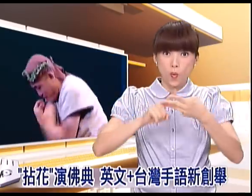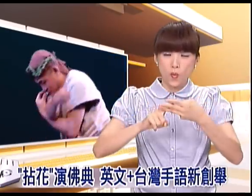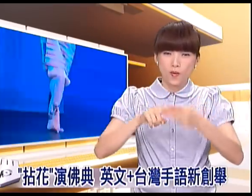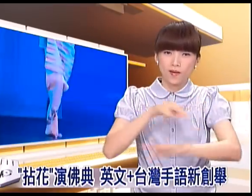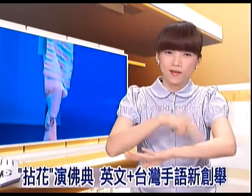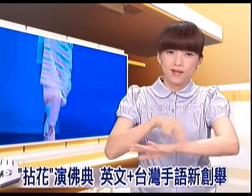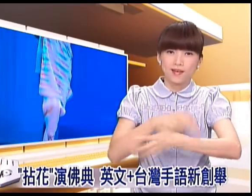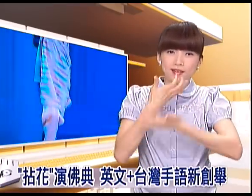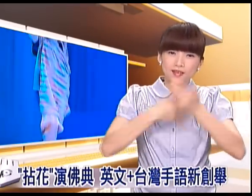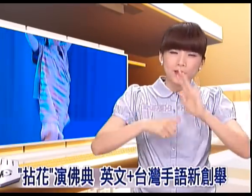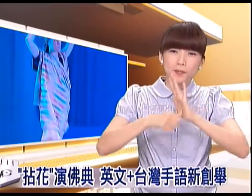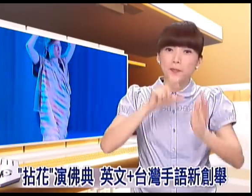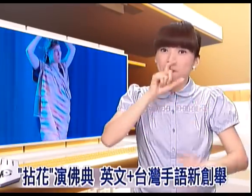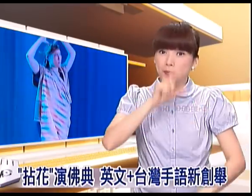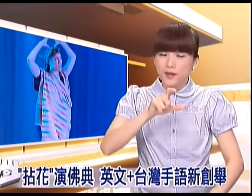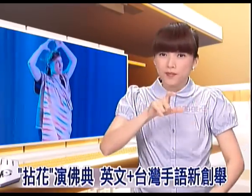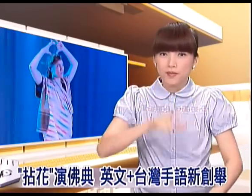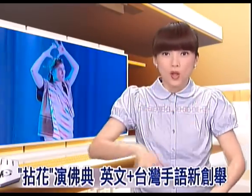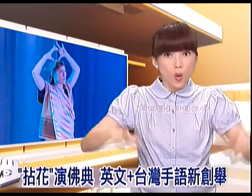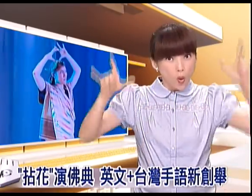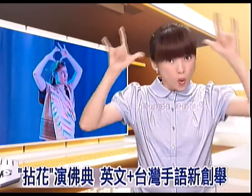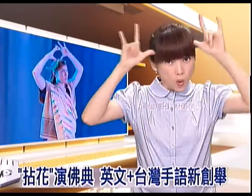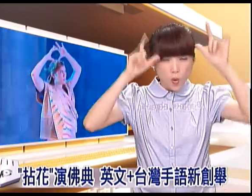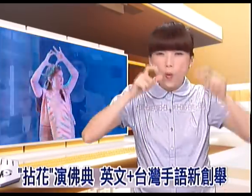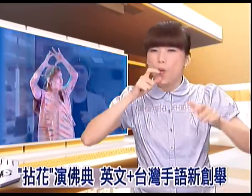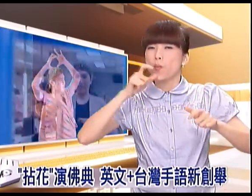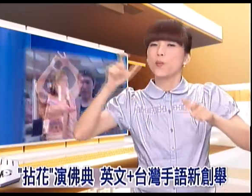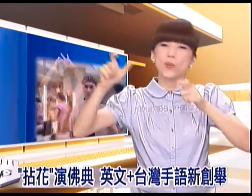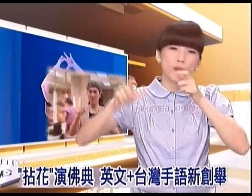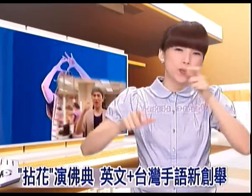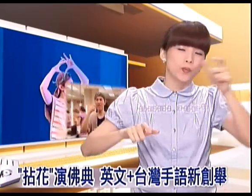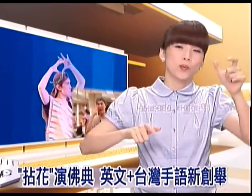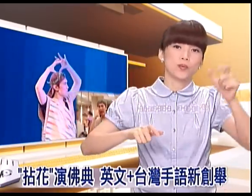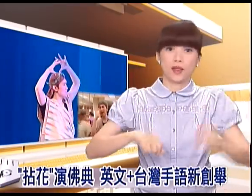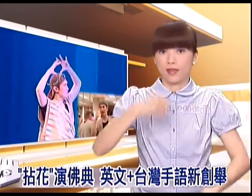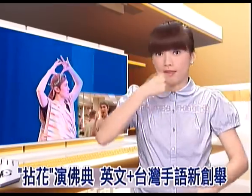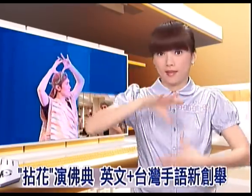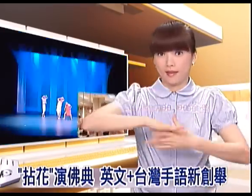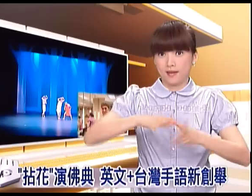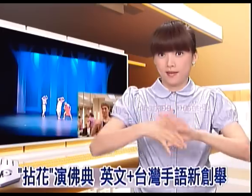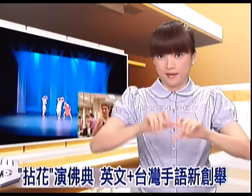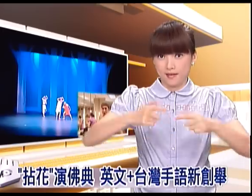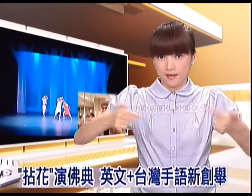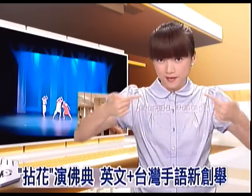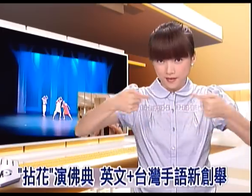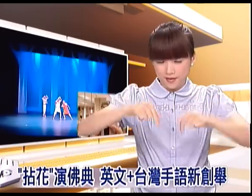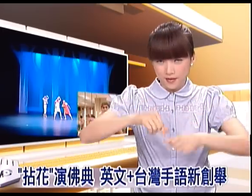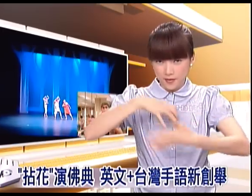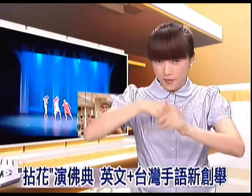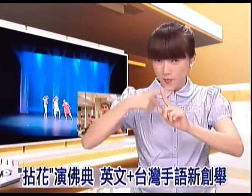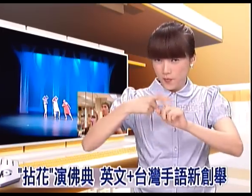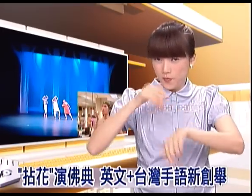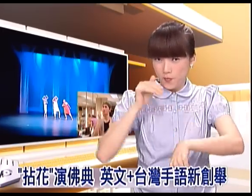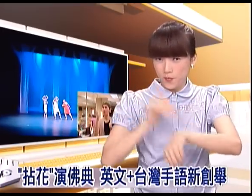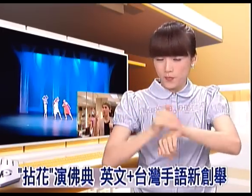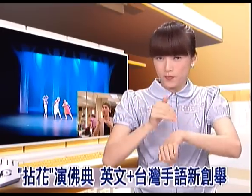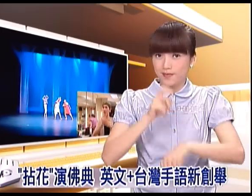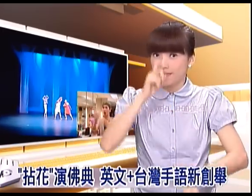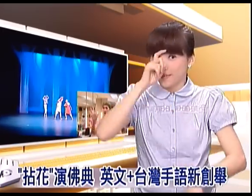鸣》。这出戏不只是充满了台湾文化元素和人文意识，而且为了要让国